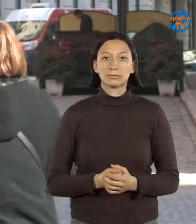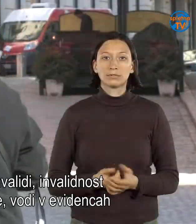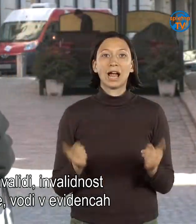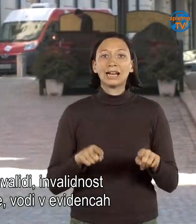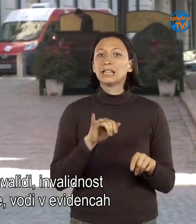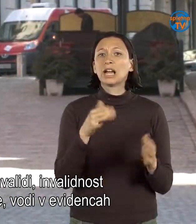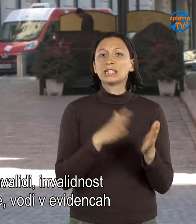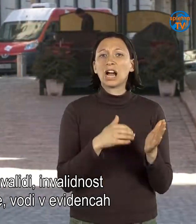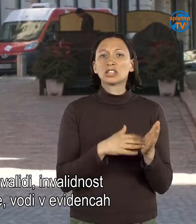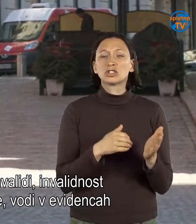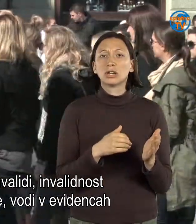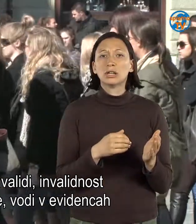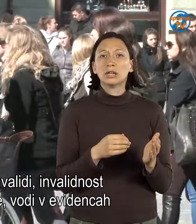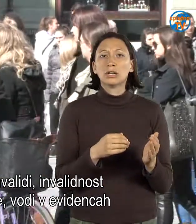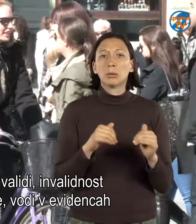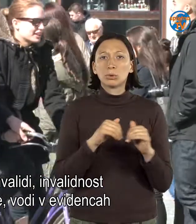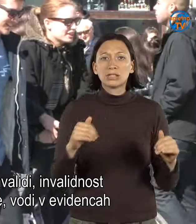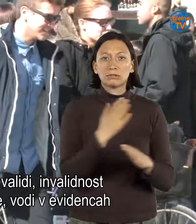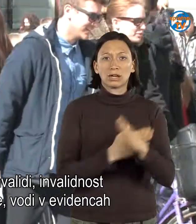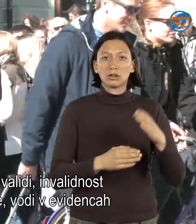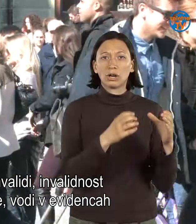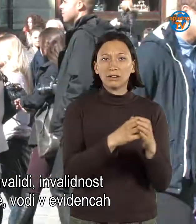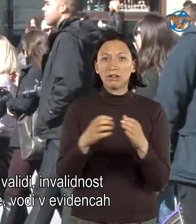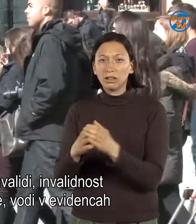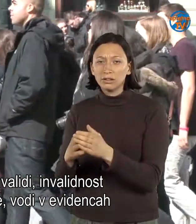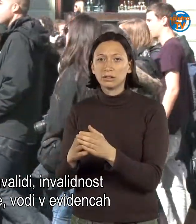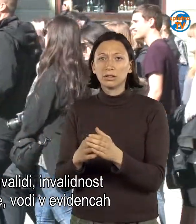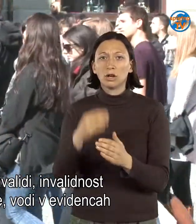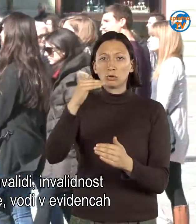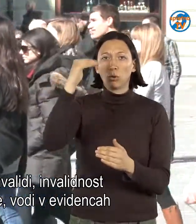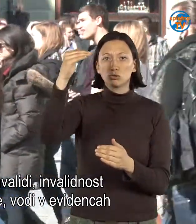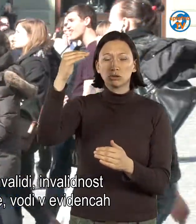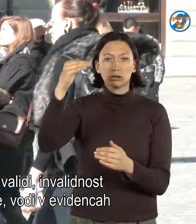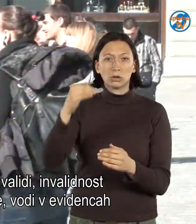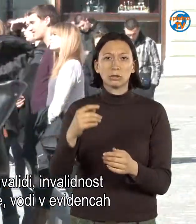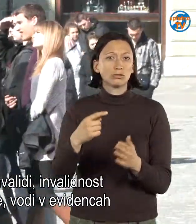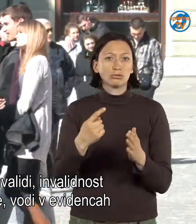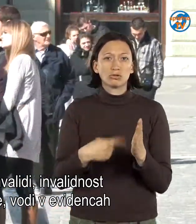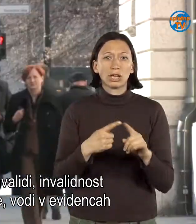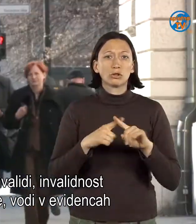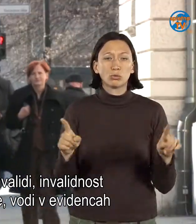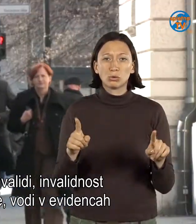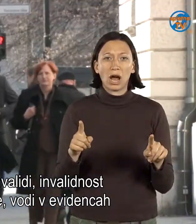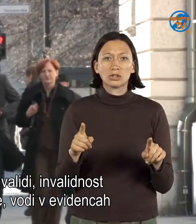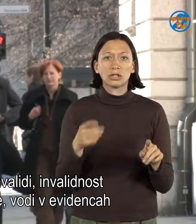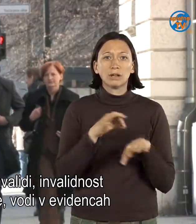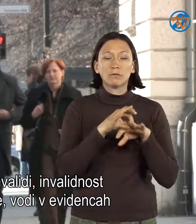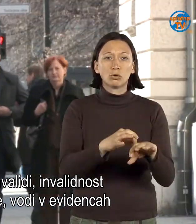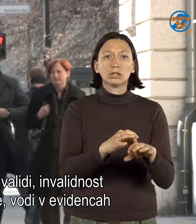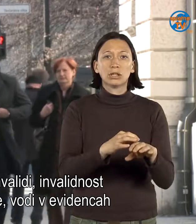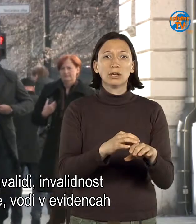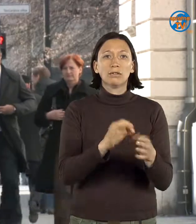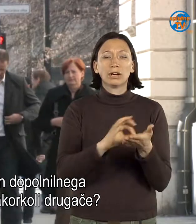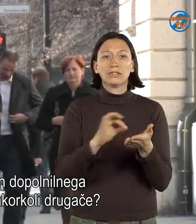A je kakšna posebna kategorija invalidi, invalidnost določene stopnje šteje kakorkoli drugače in vodi